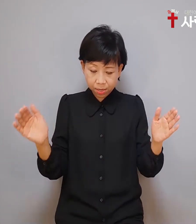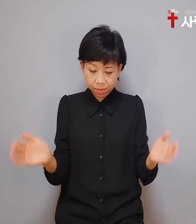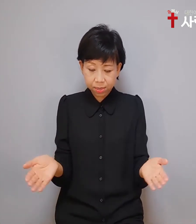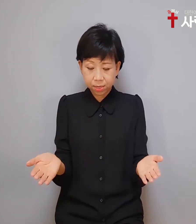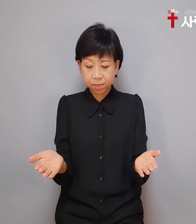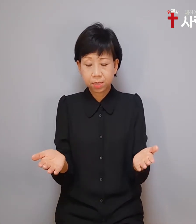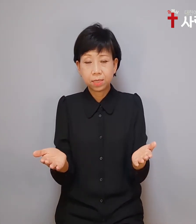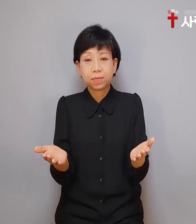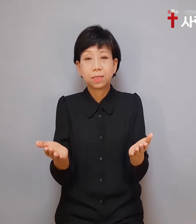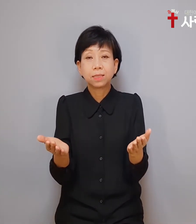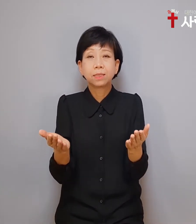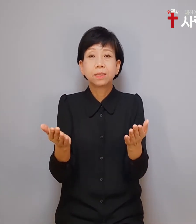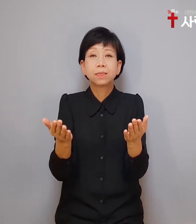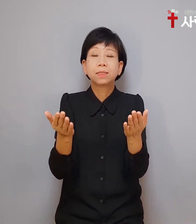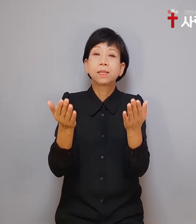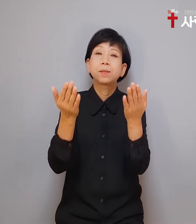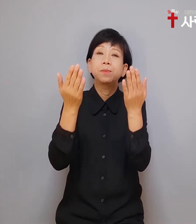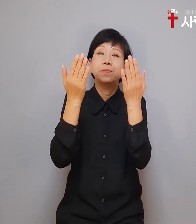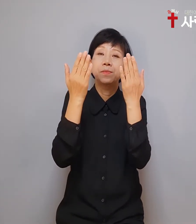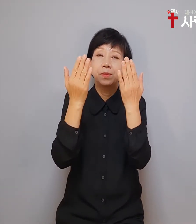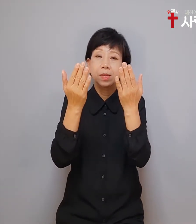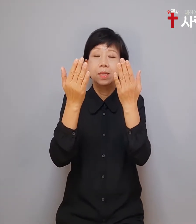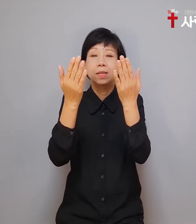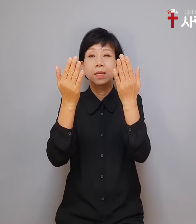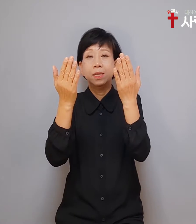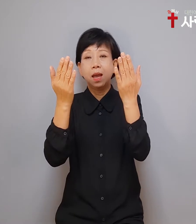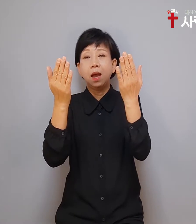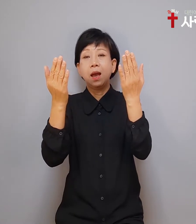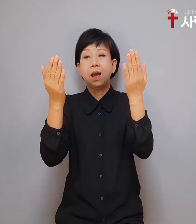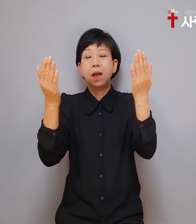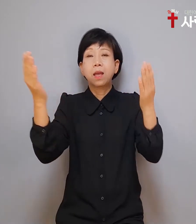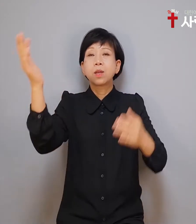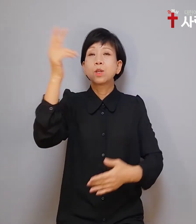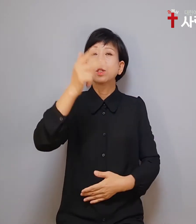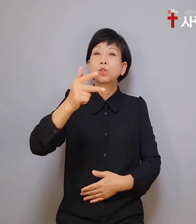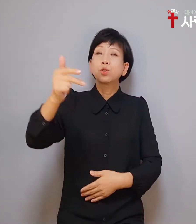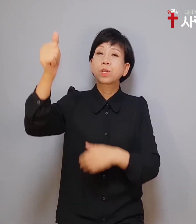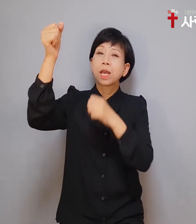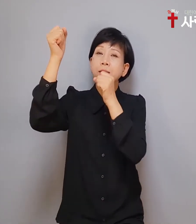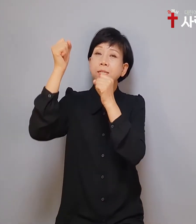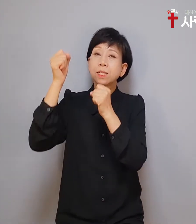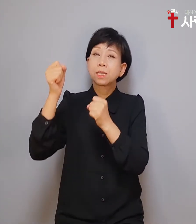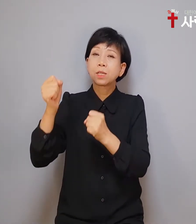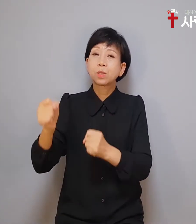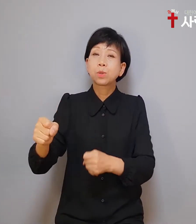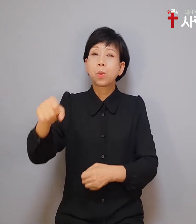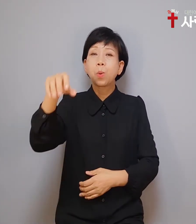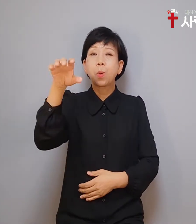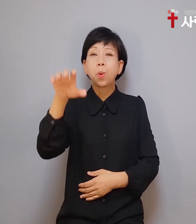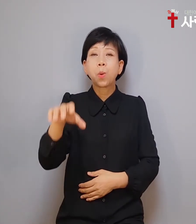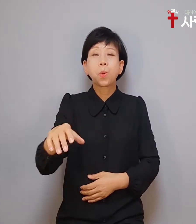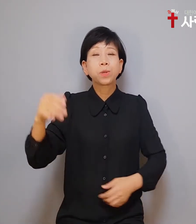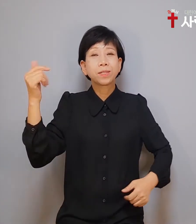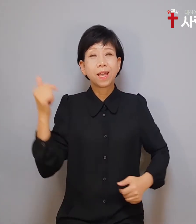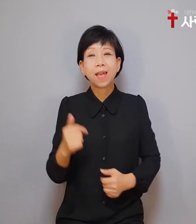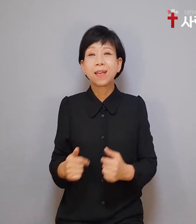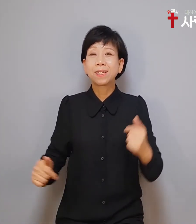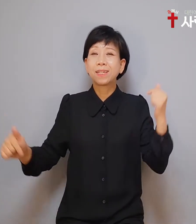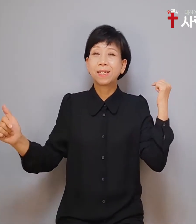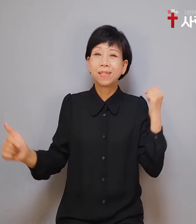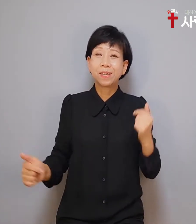예배드립니다. 주 계신